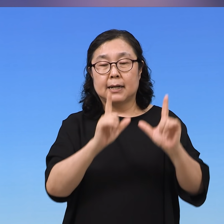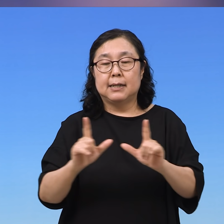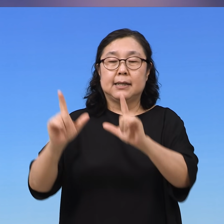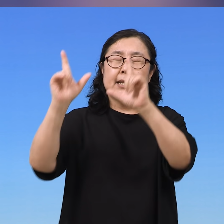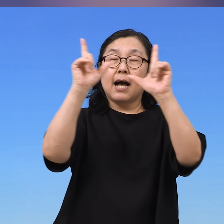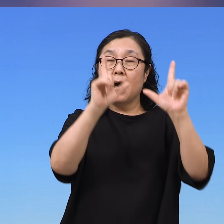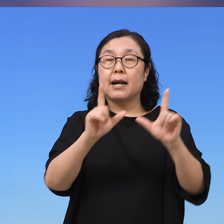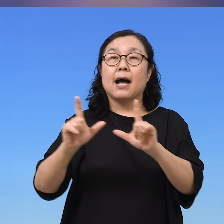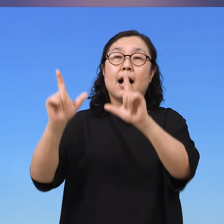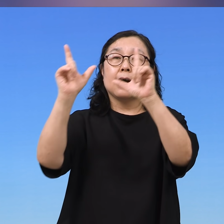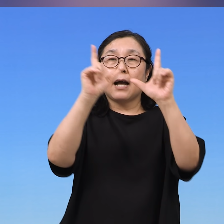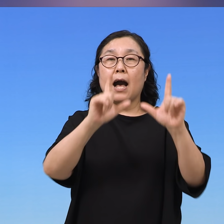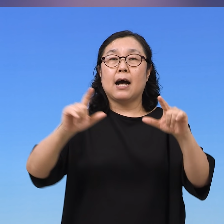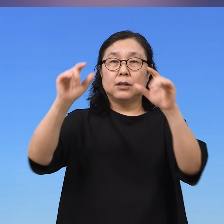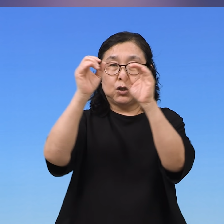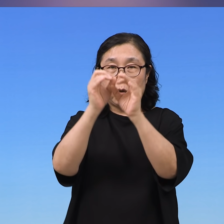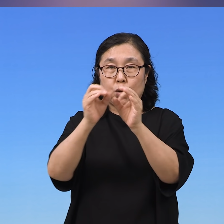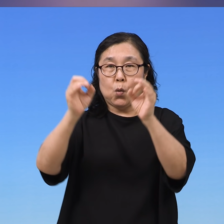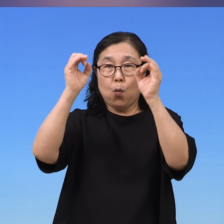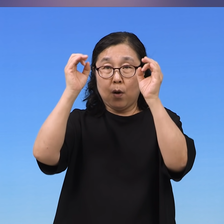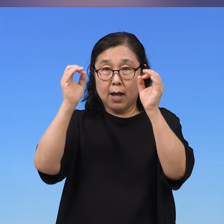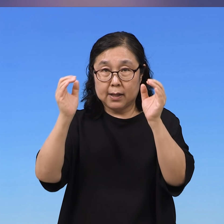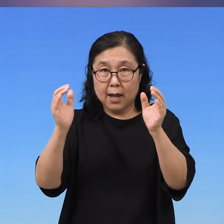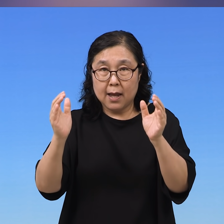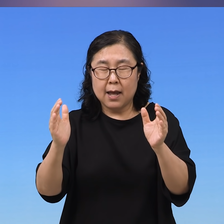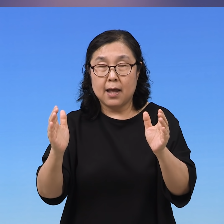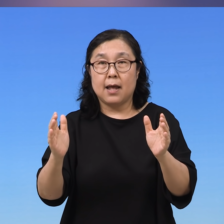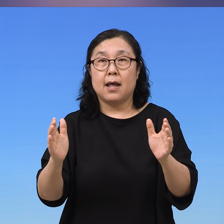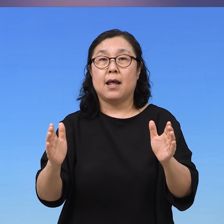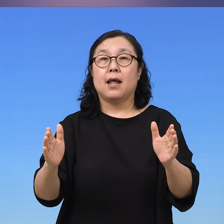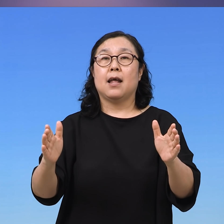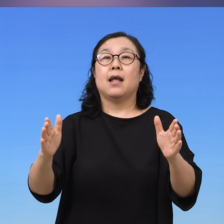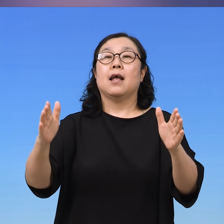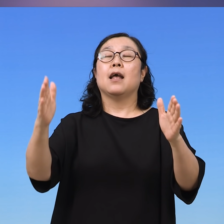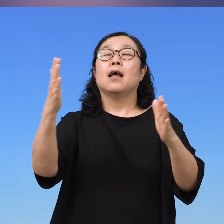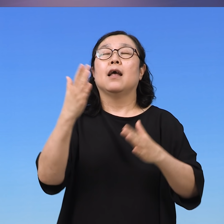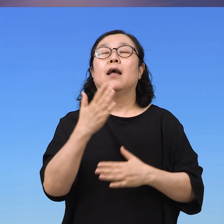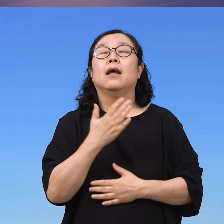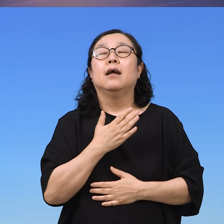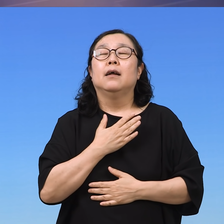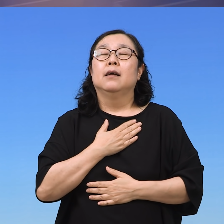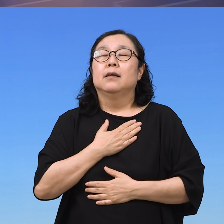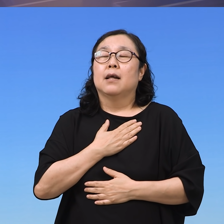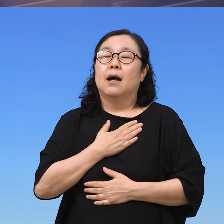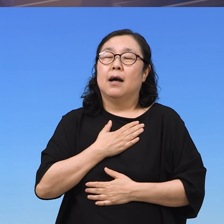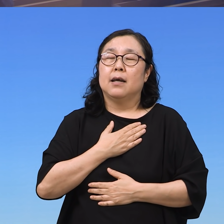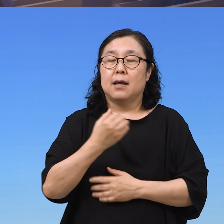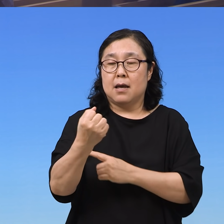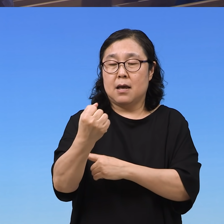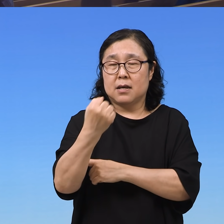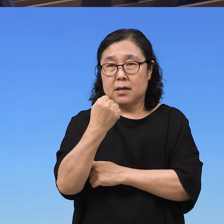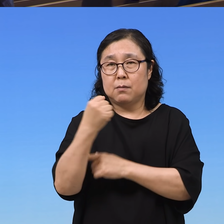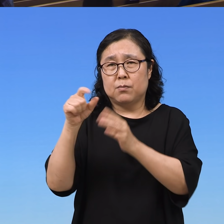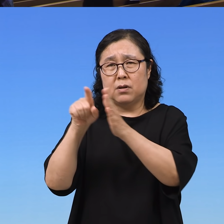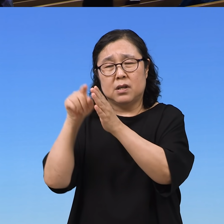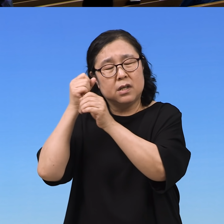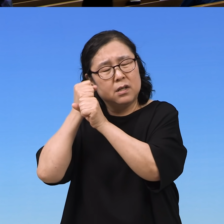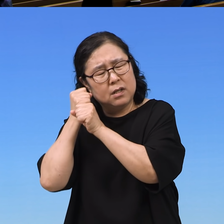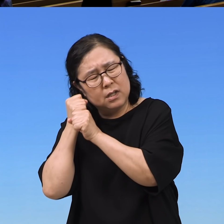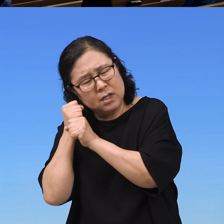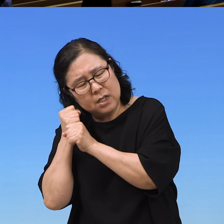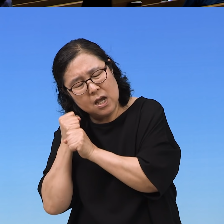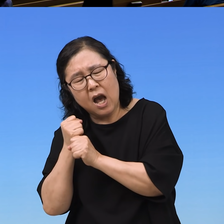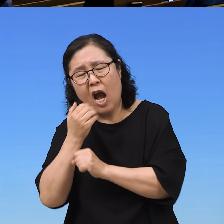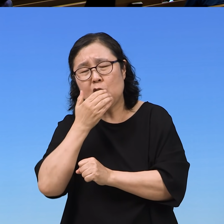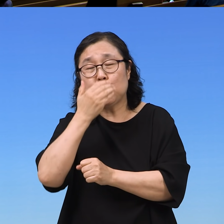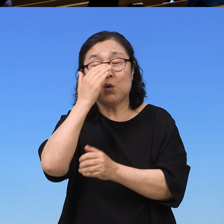이 세상을 살아가는 동안에 나의 힘을 의지할 수